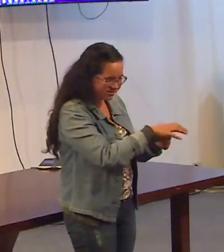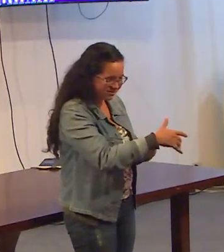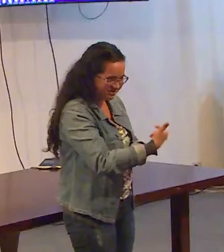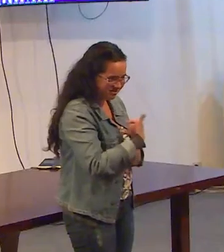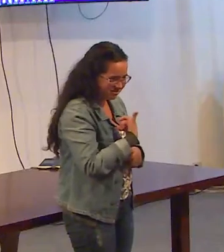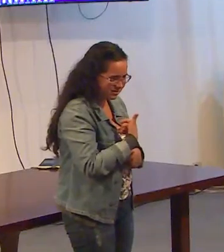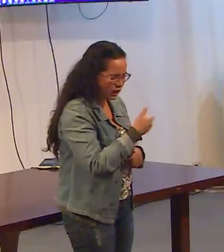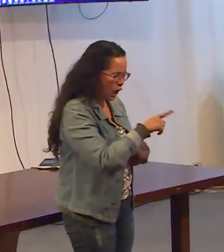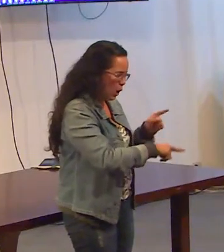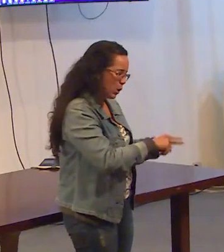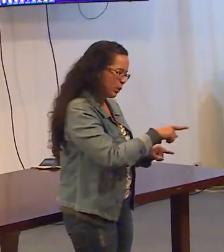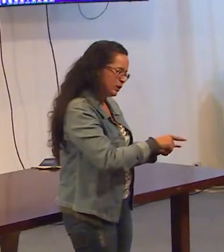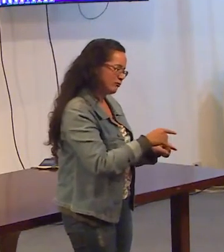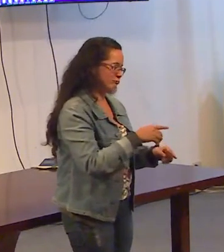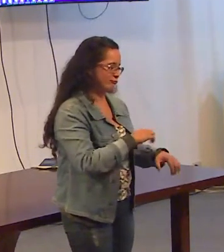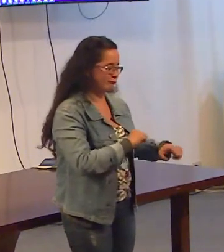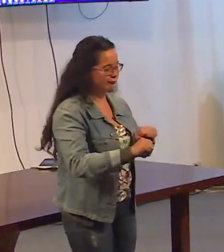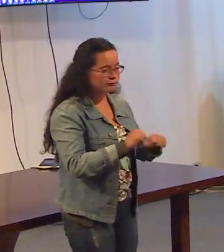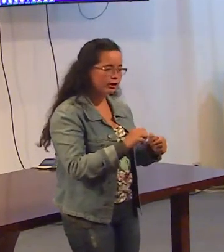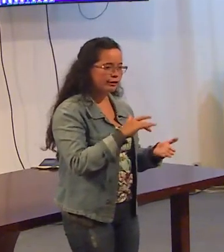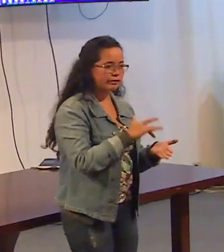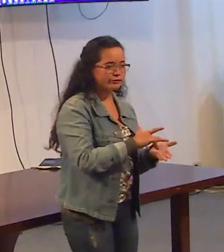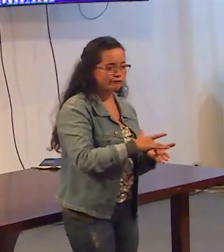delimitaban como su participación, entonces como